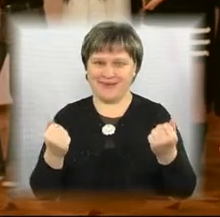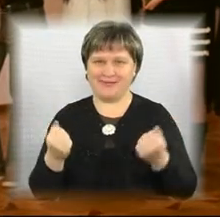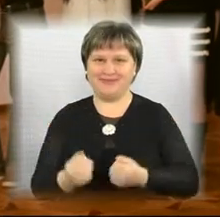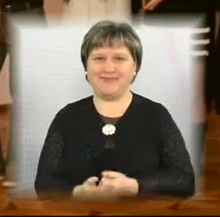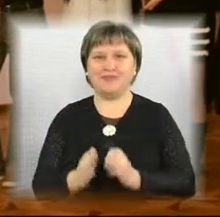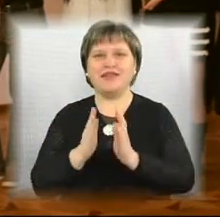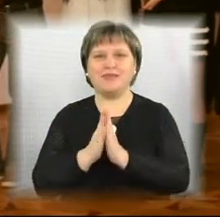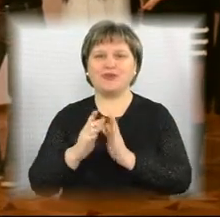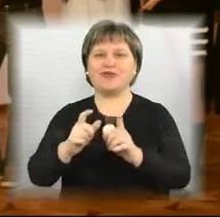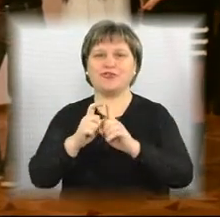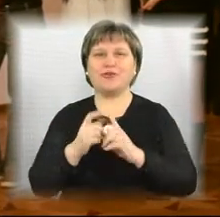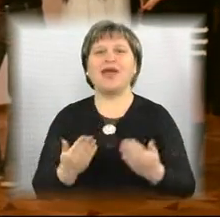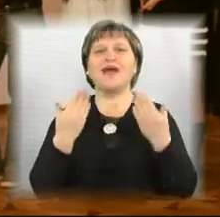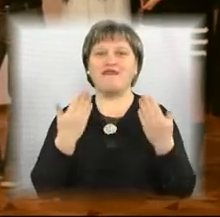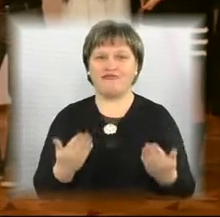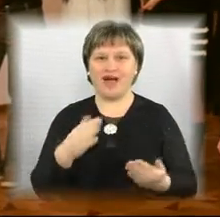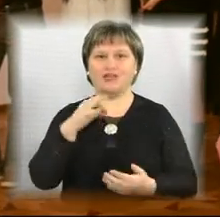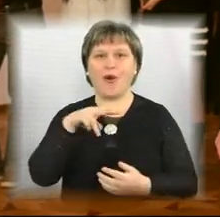Прошу відповісти вас,